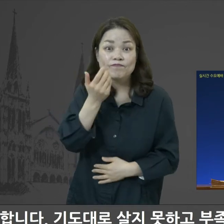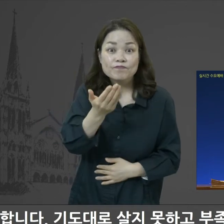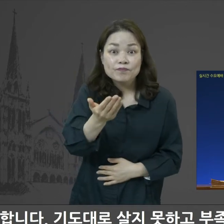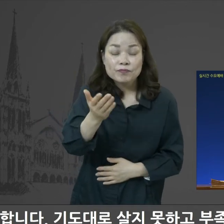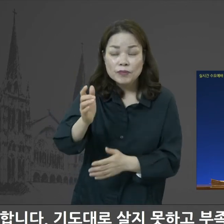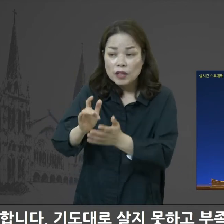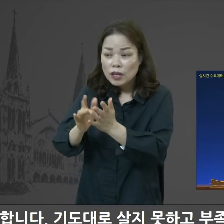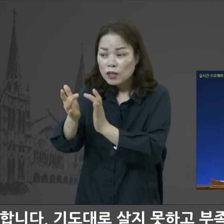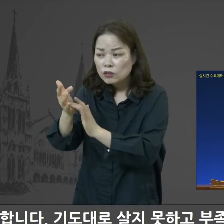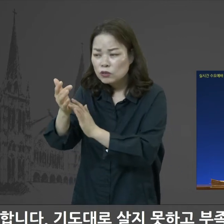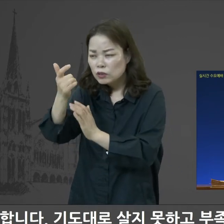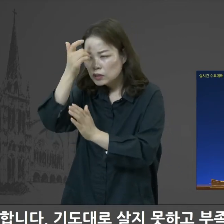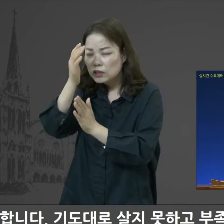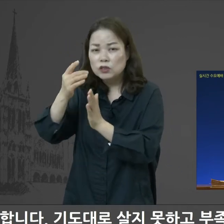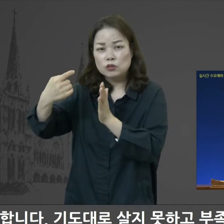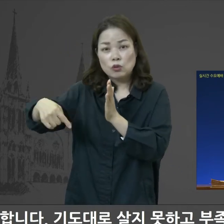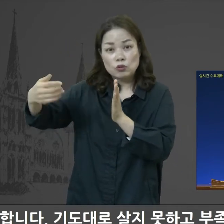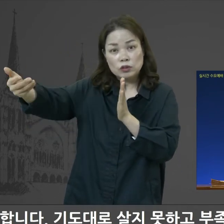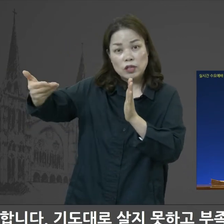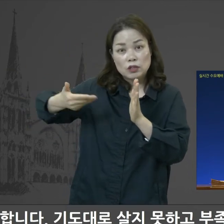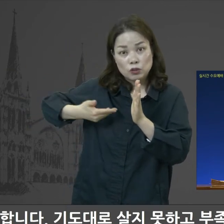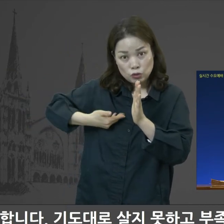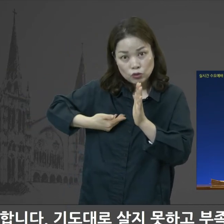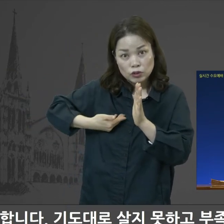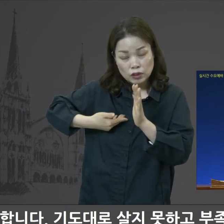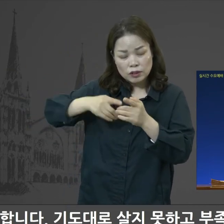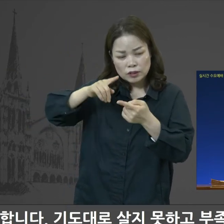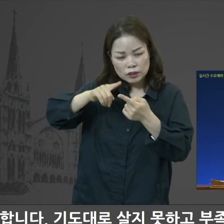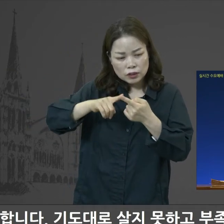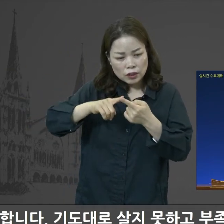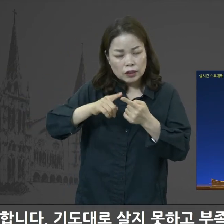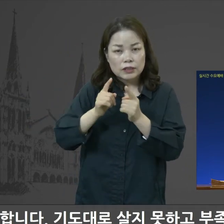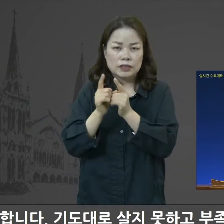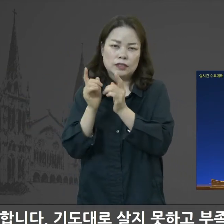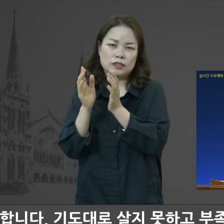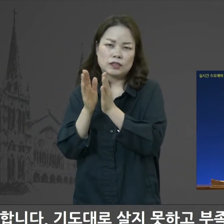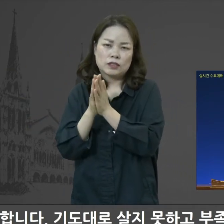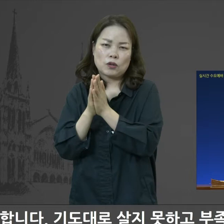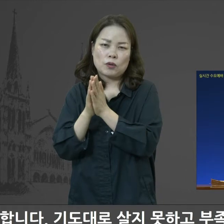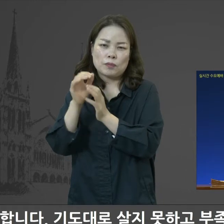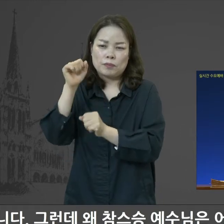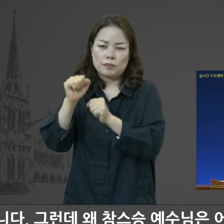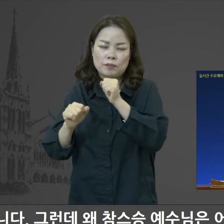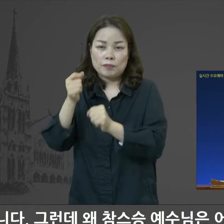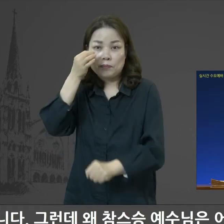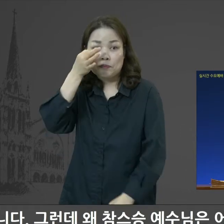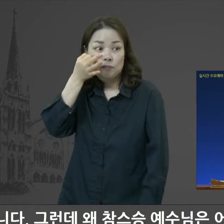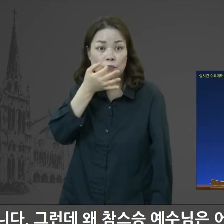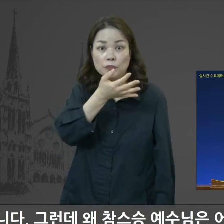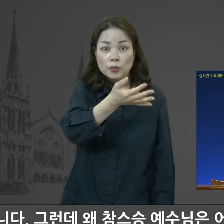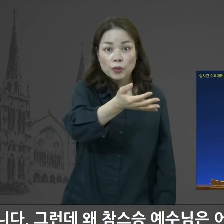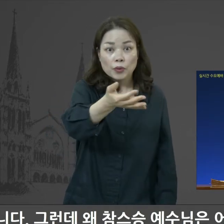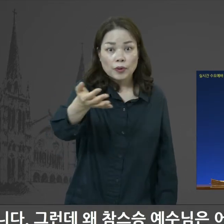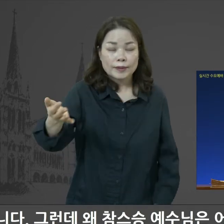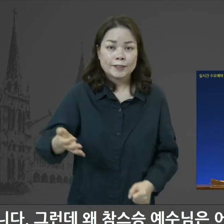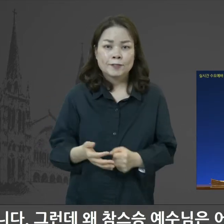그분은 우리에게 기도를 가르치신 것, 그것 그대로를 몸소 행해 보여주셨습니다.